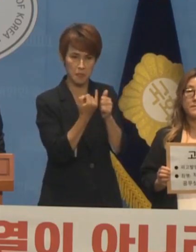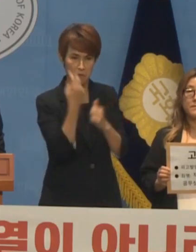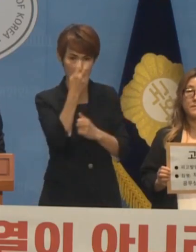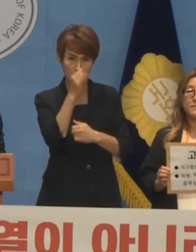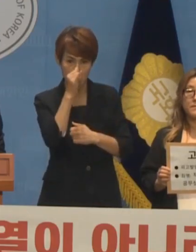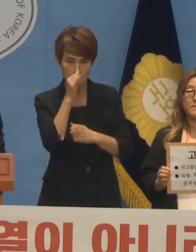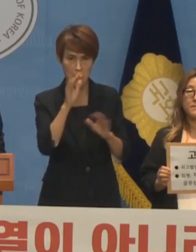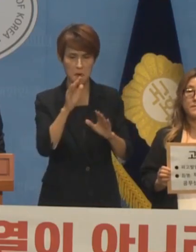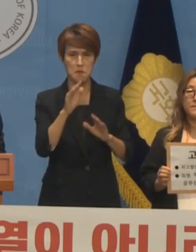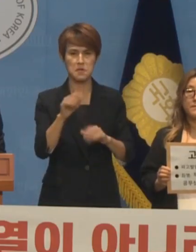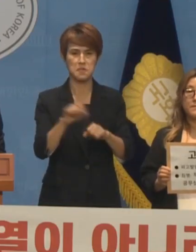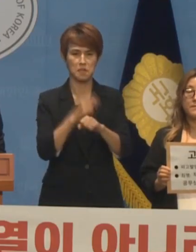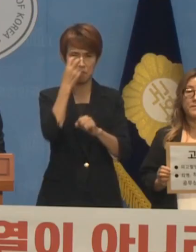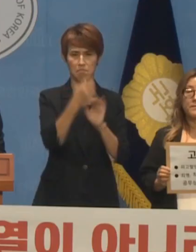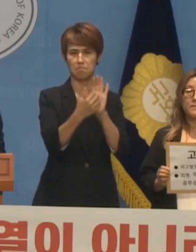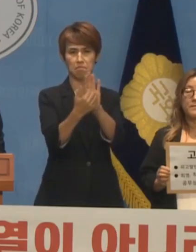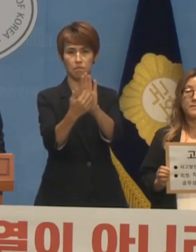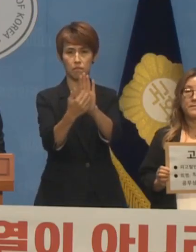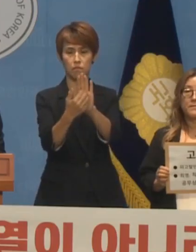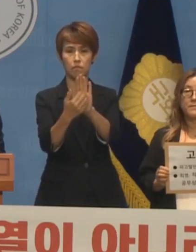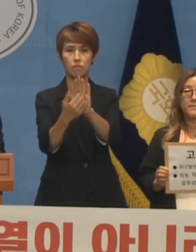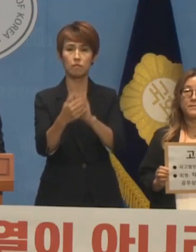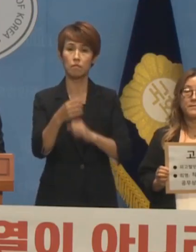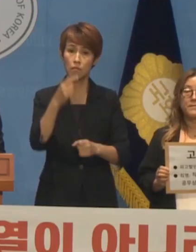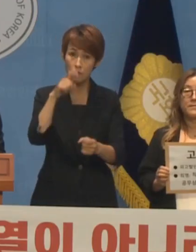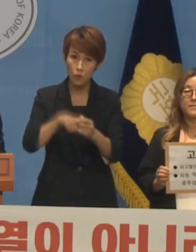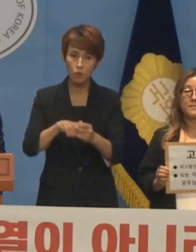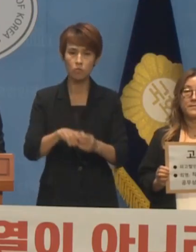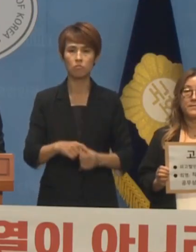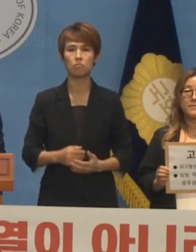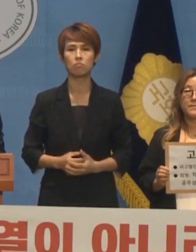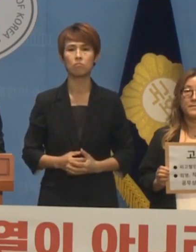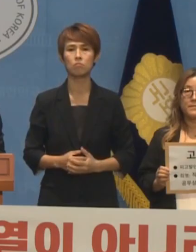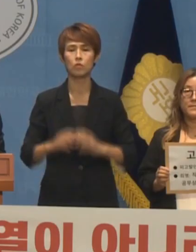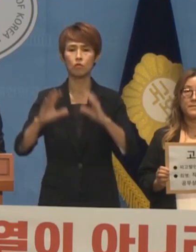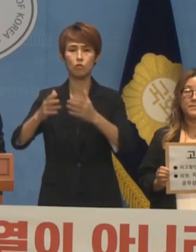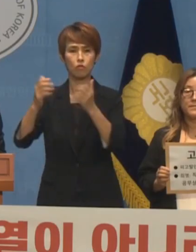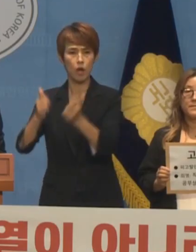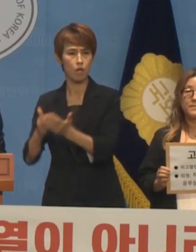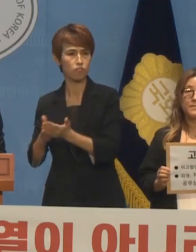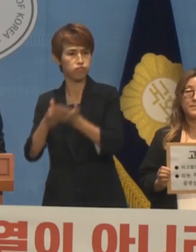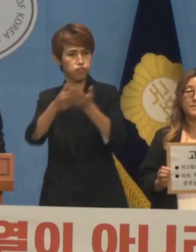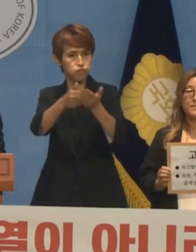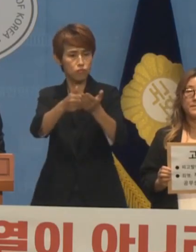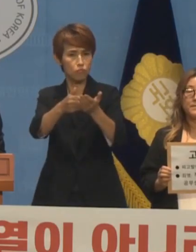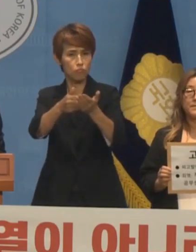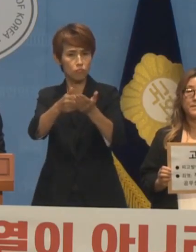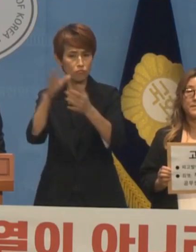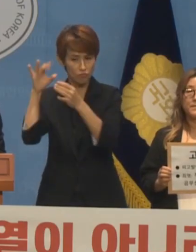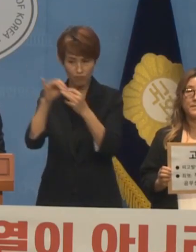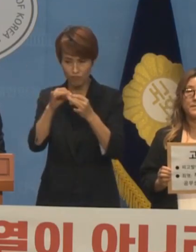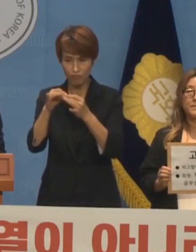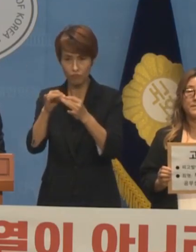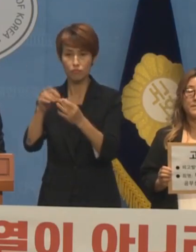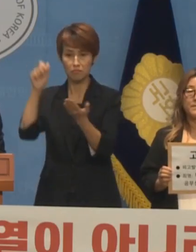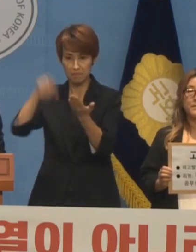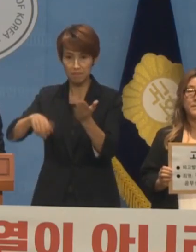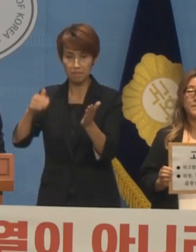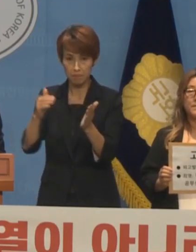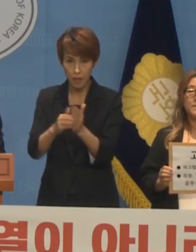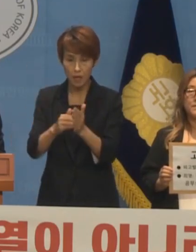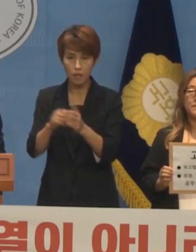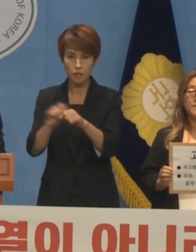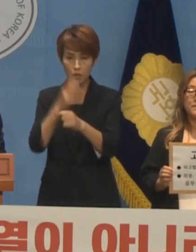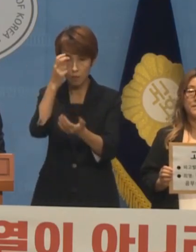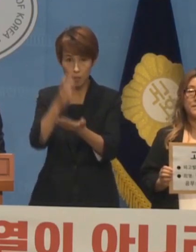특검 수사를 저지시킬 사적인 목적으로 국민의 대표자인 국회의 다수의 의사로 의결하여 국회를 통과한